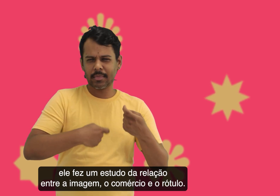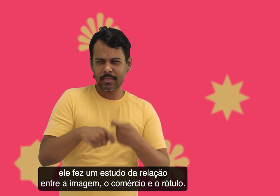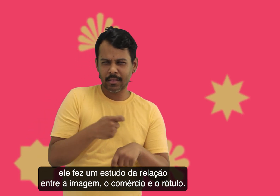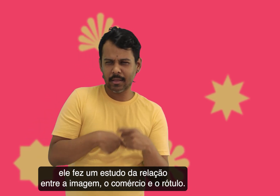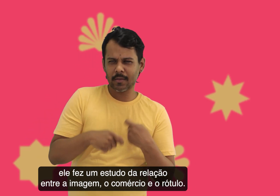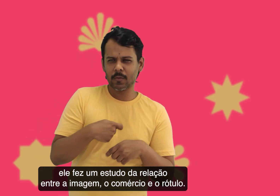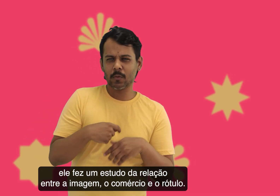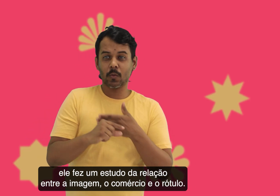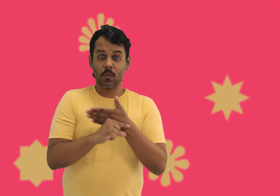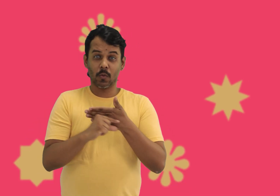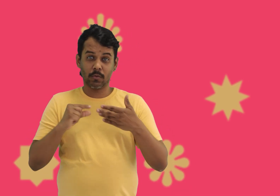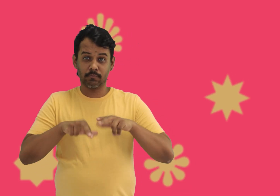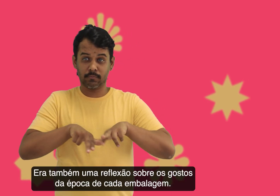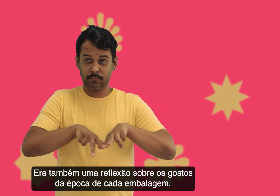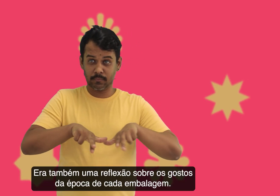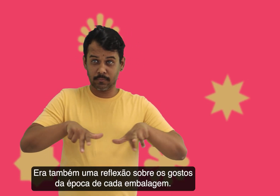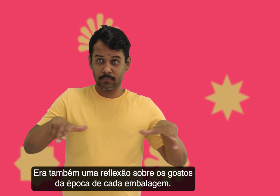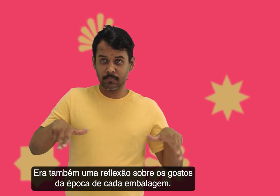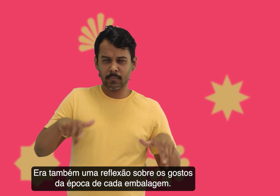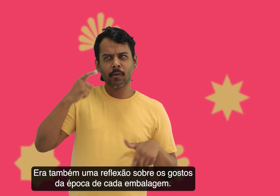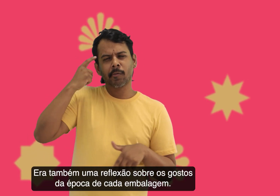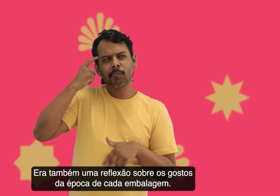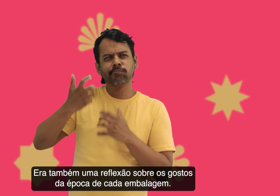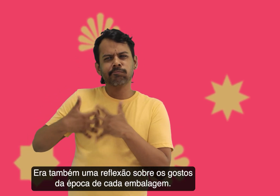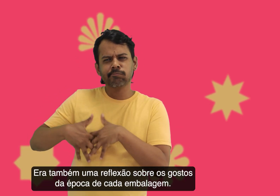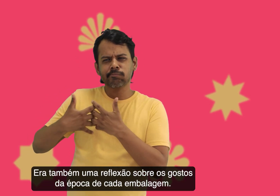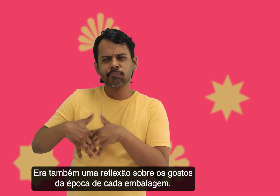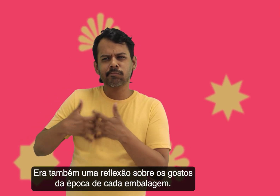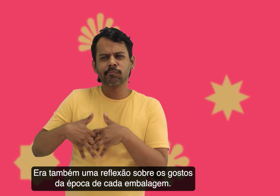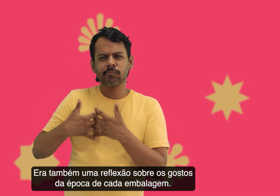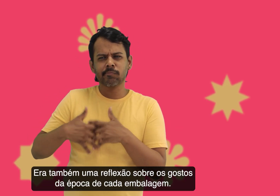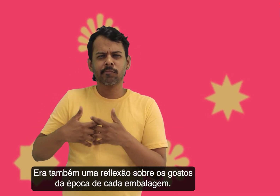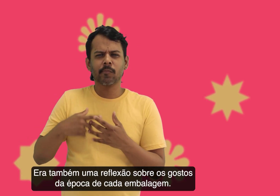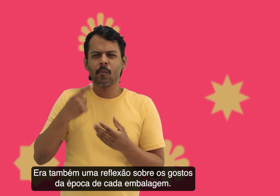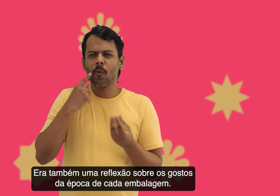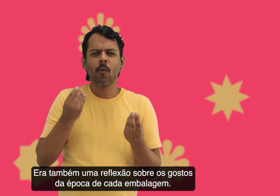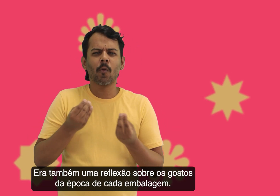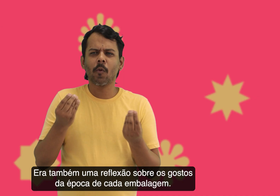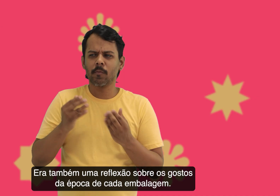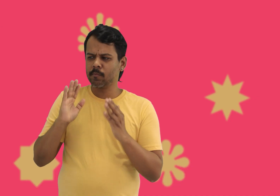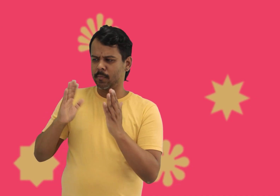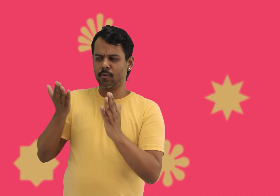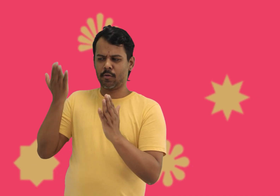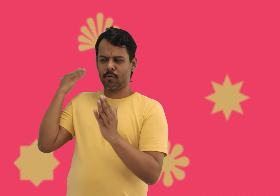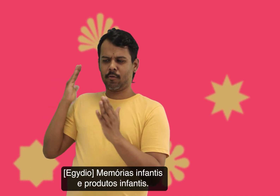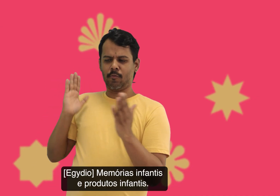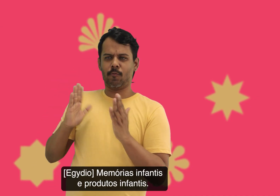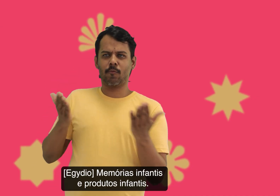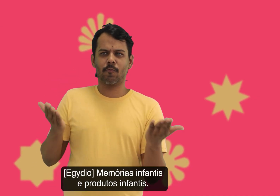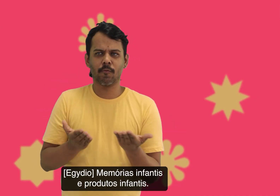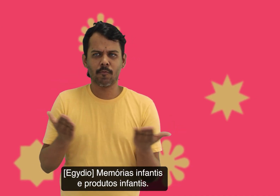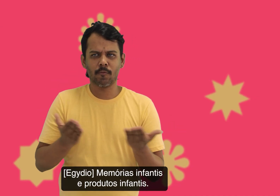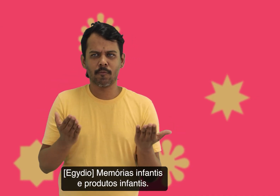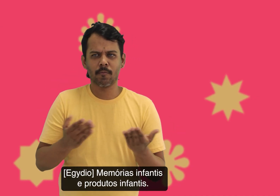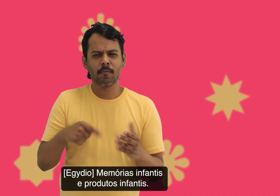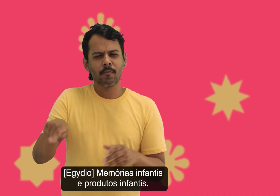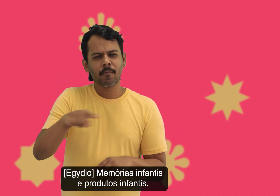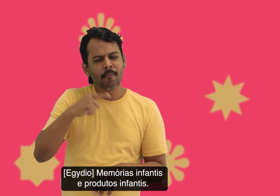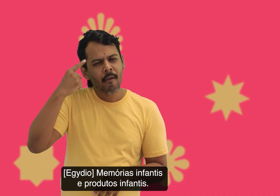o comércio e o rótulo. Era também uma reflexão sobre os gostos da época de cada embalagem. memórias infantis